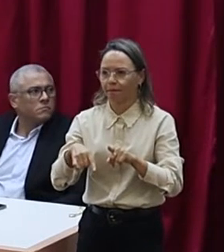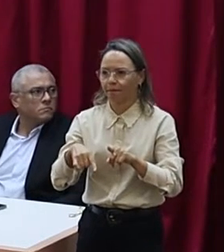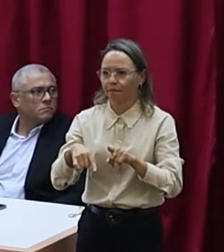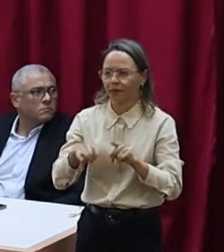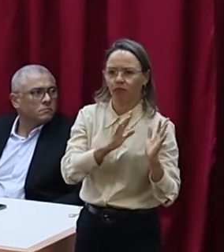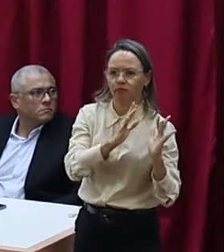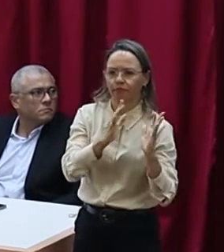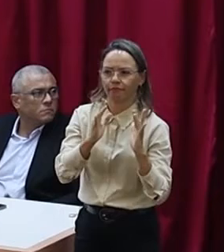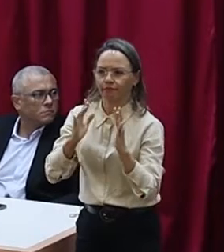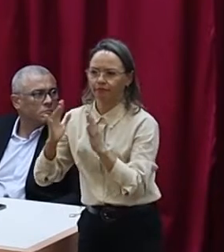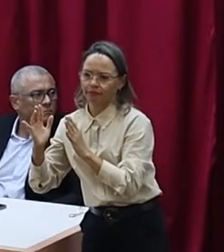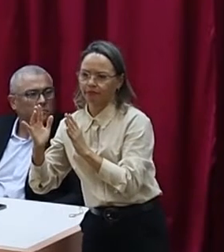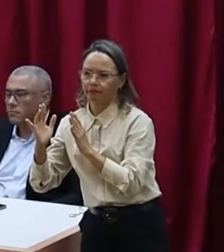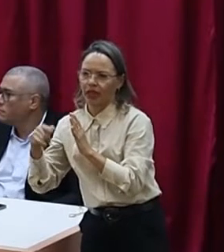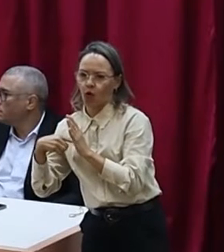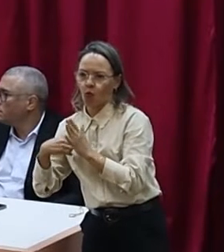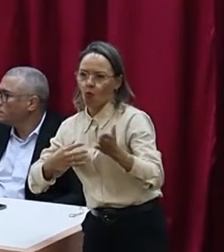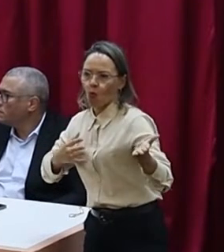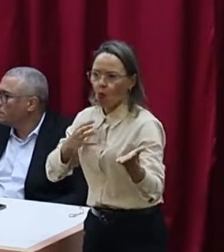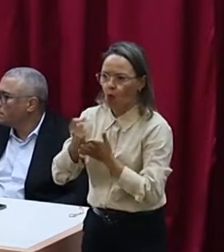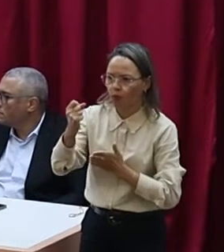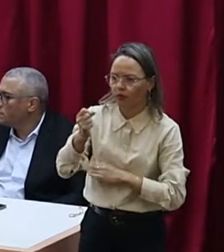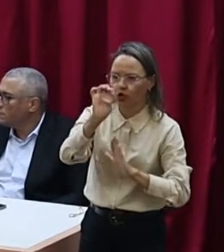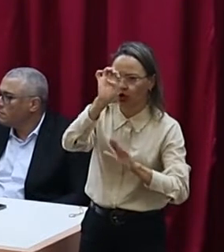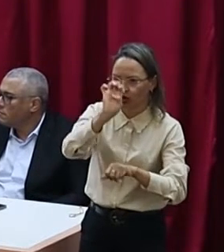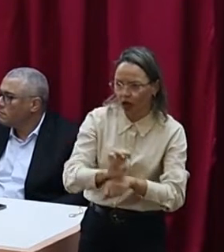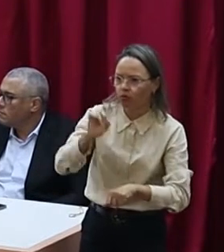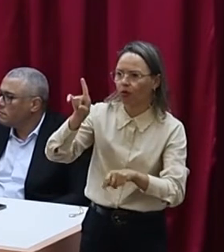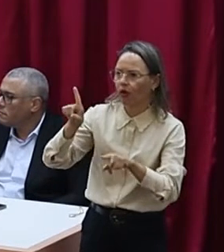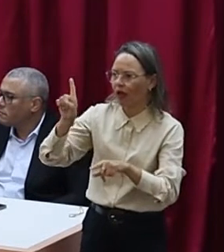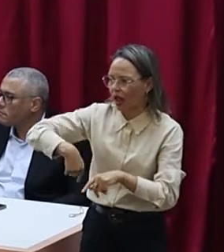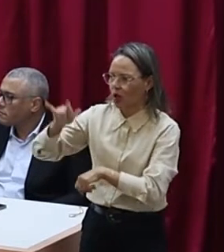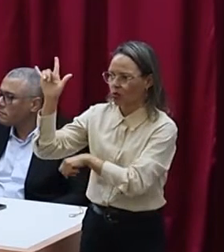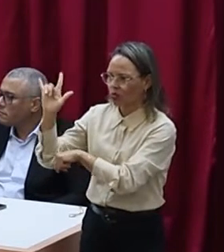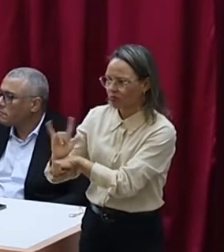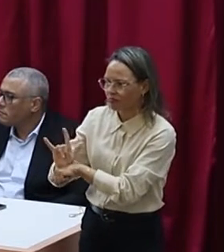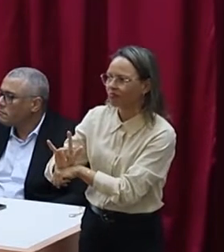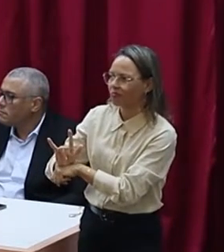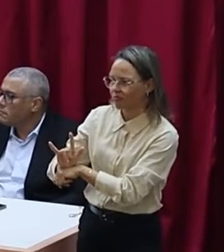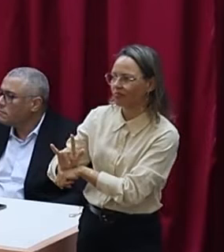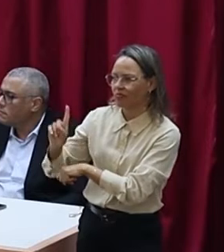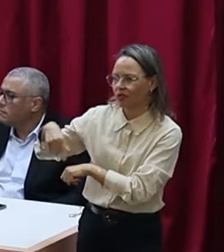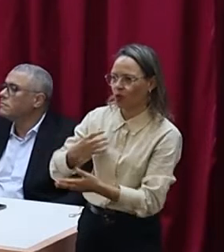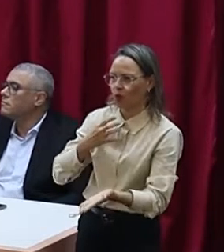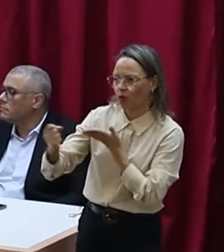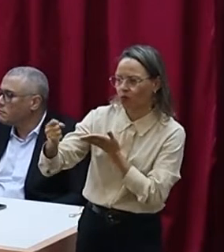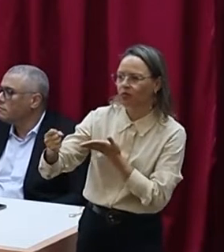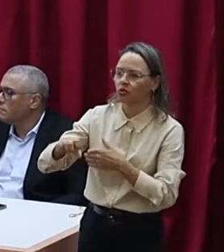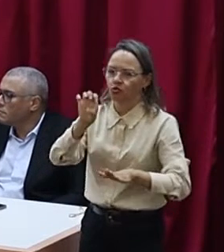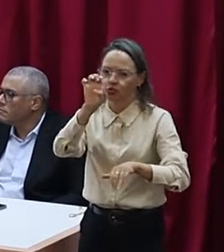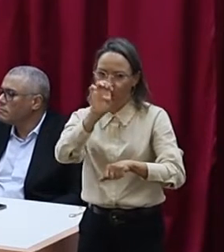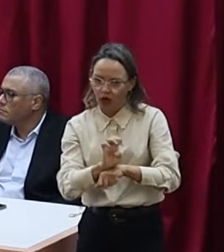Trilha Sonora para um Golpe de Estado, um filme recente, um documentário recente sobre o golpe de